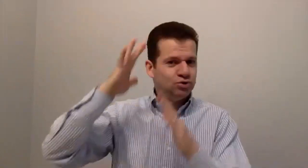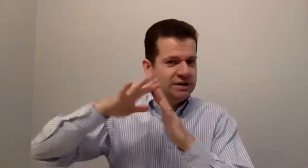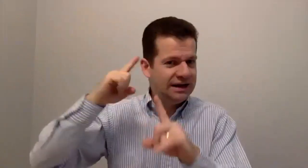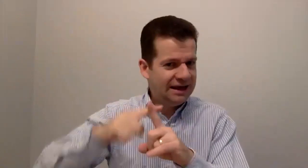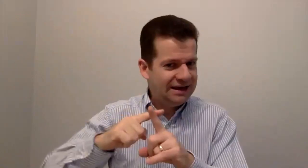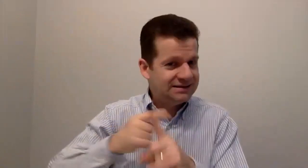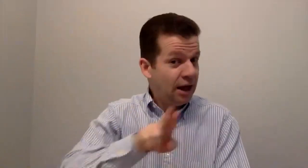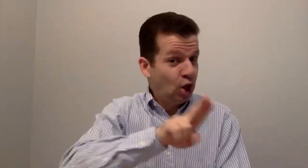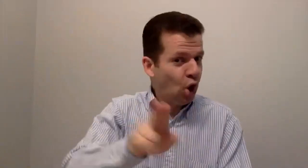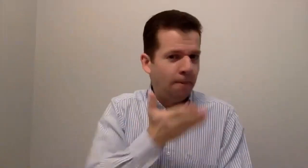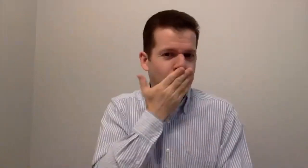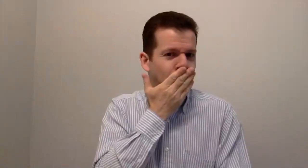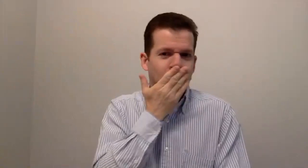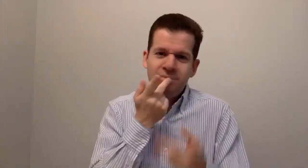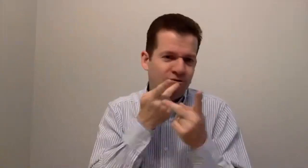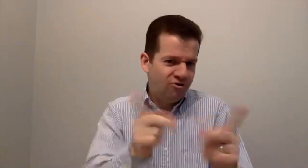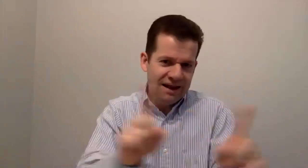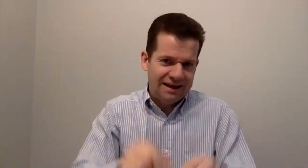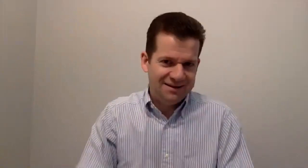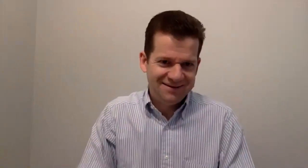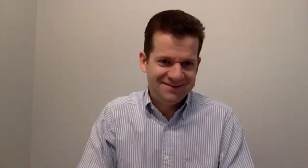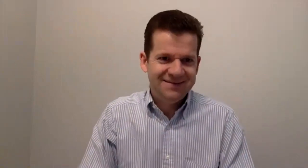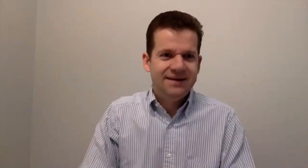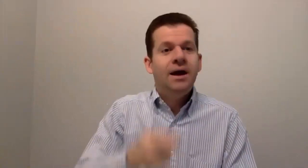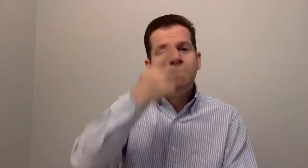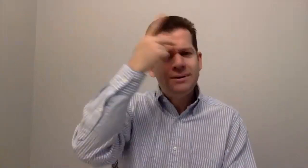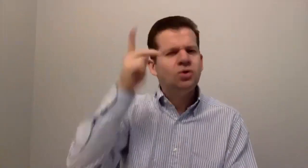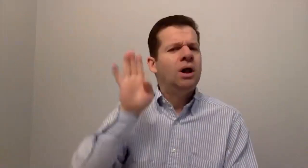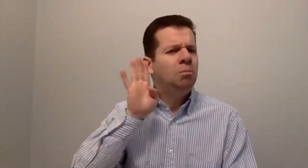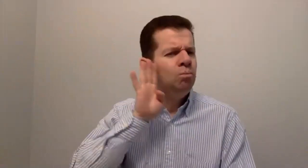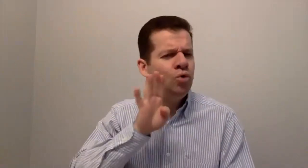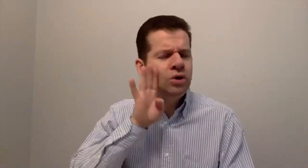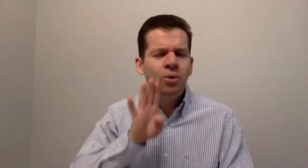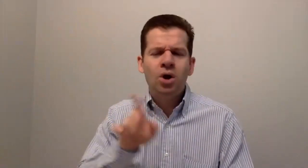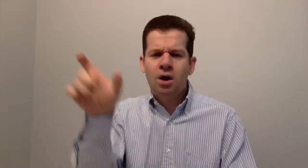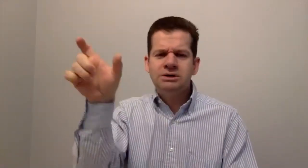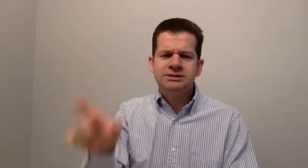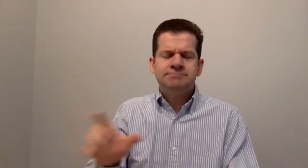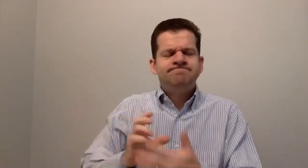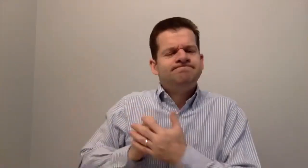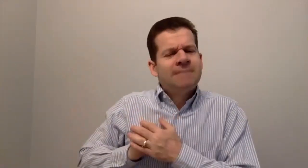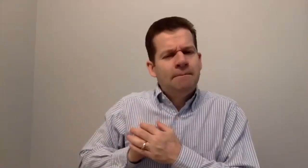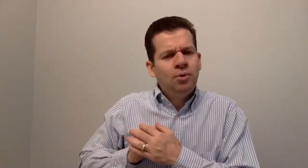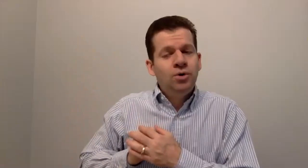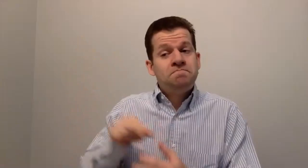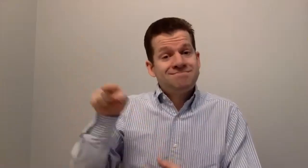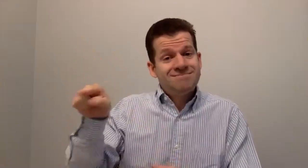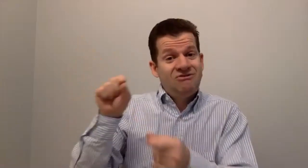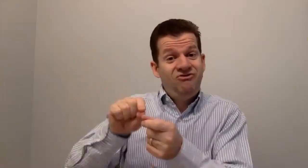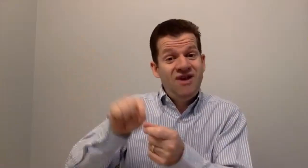Sua igreja, nome, não vou falar. Pessoa muito amorosa, amor,